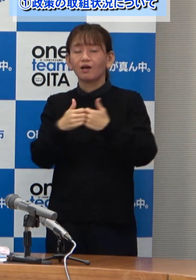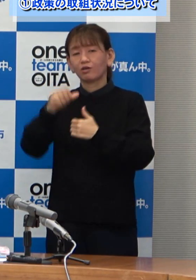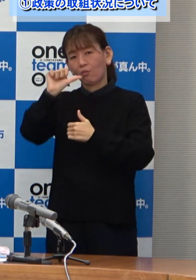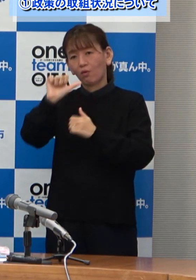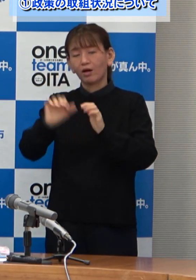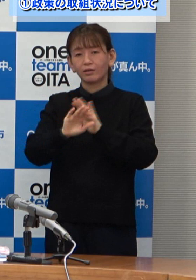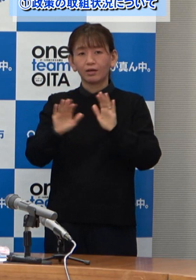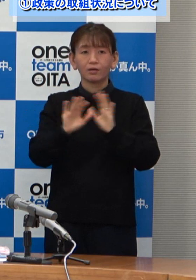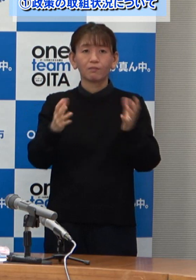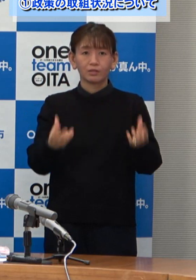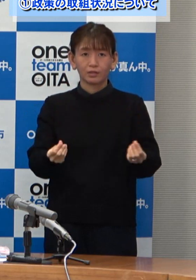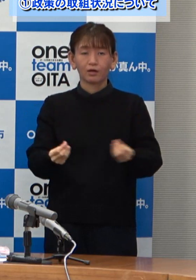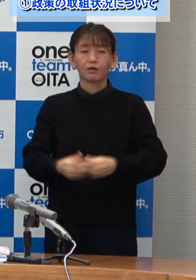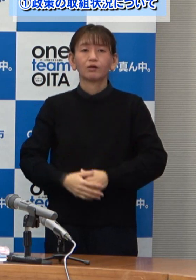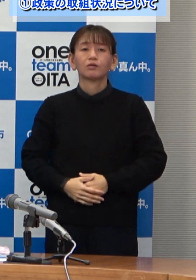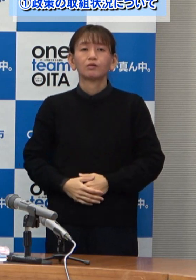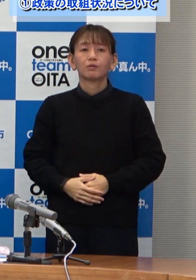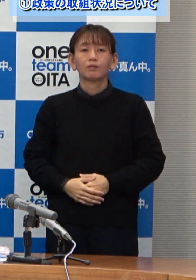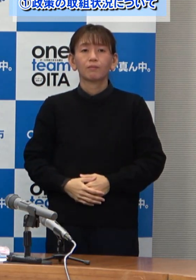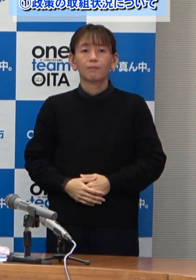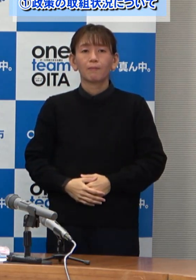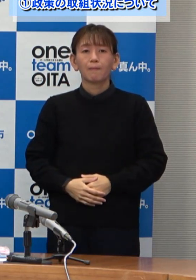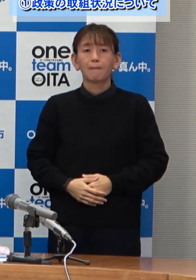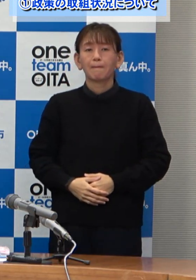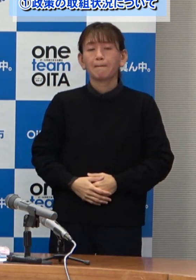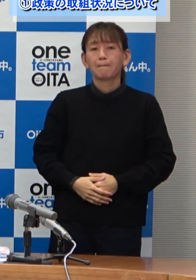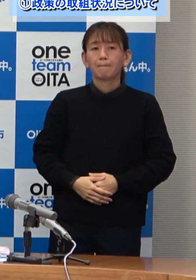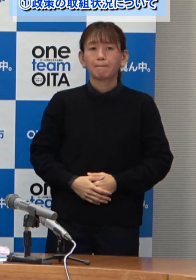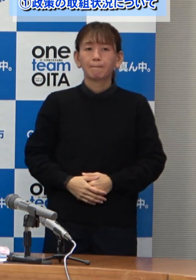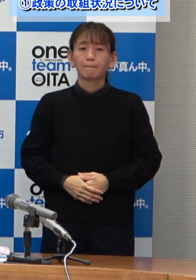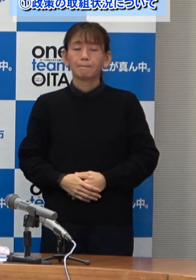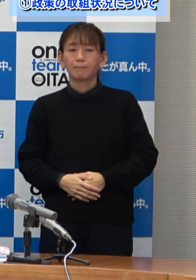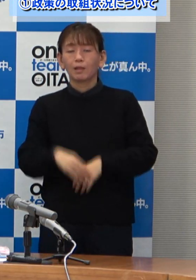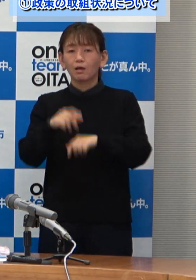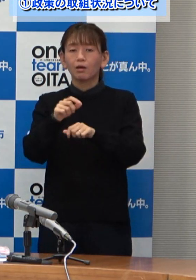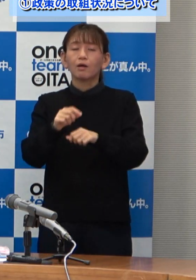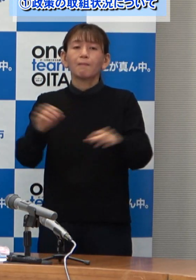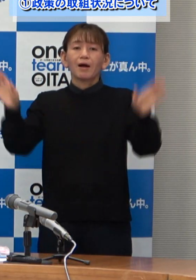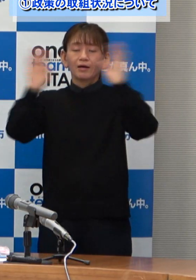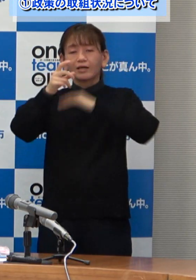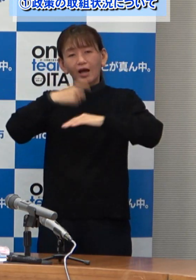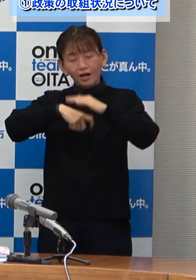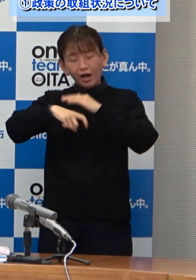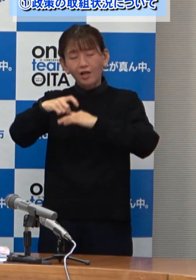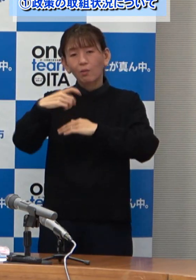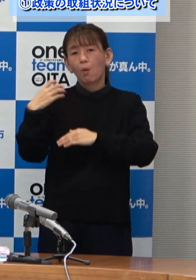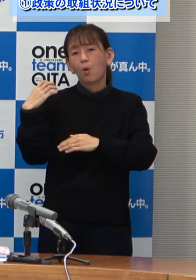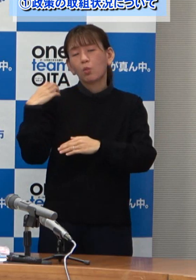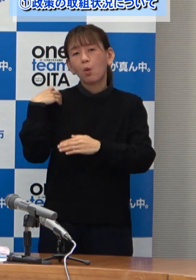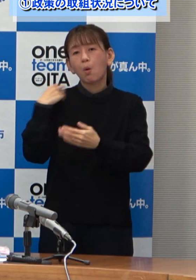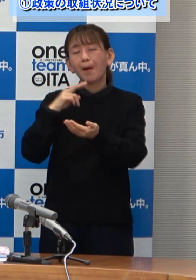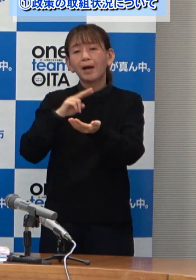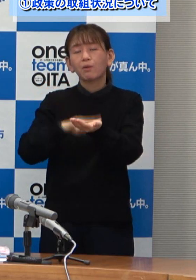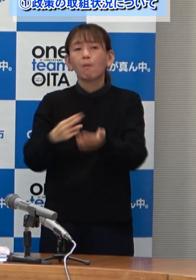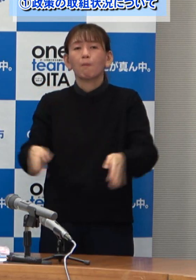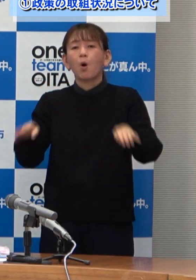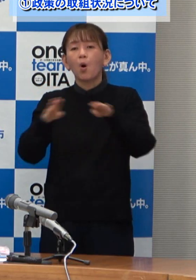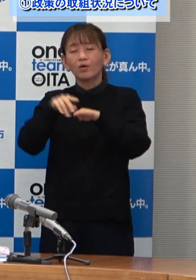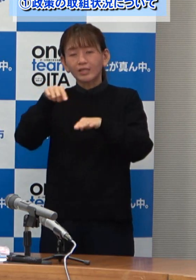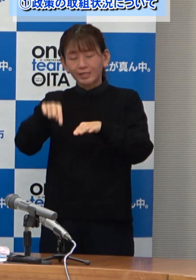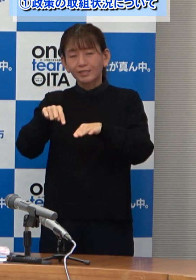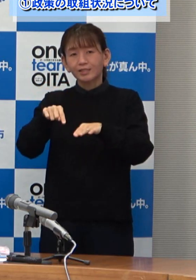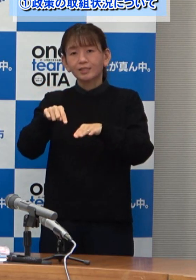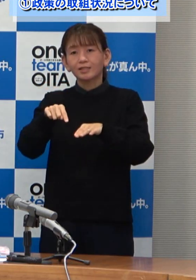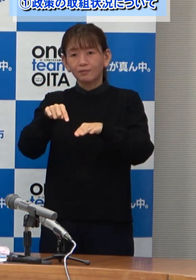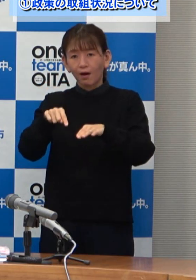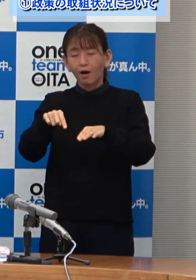ますえ特に夜間の登板制の運用がまは3